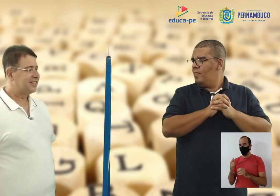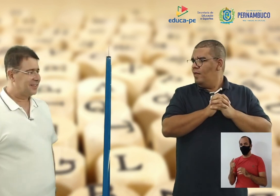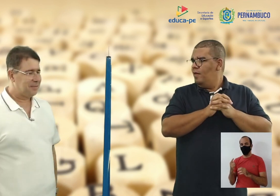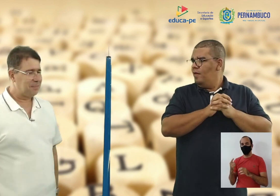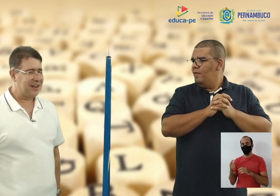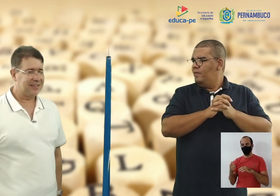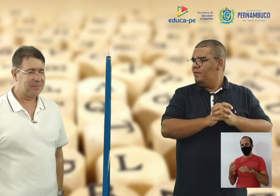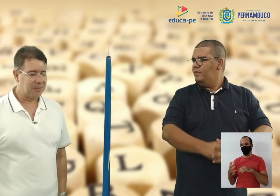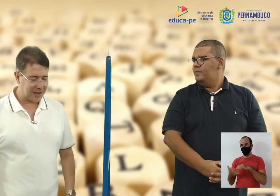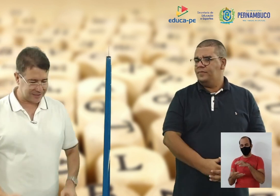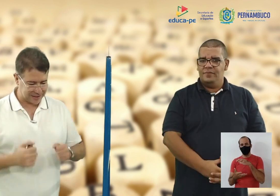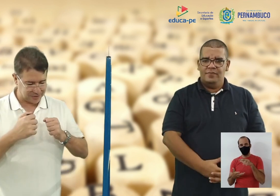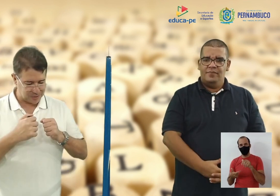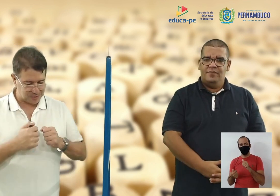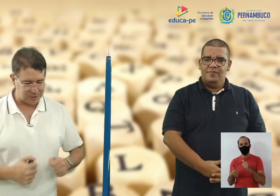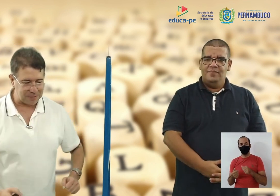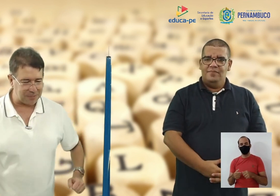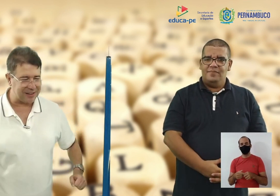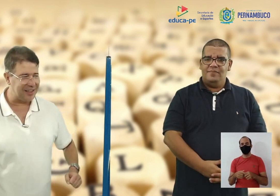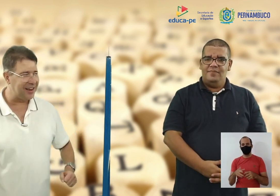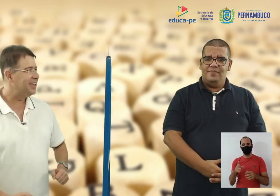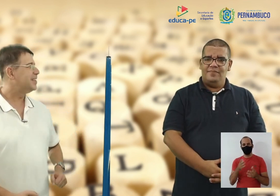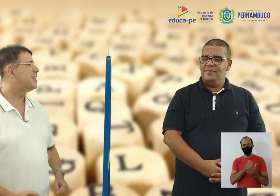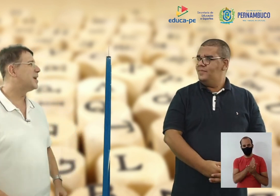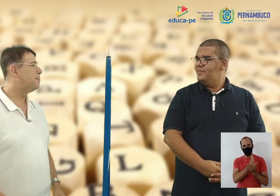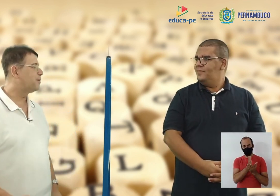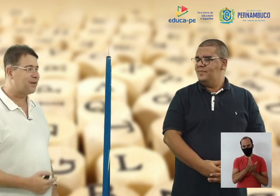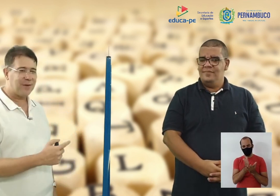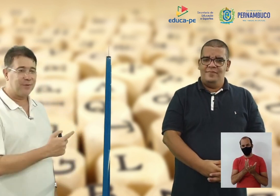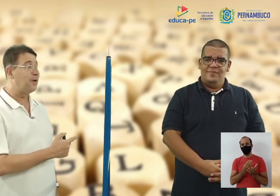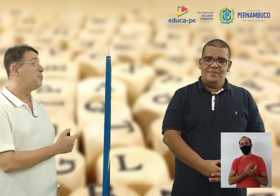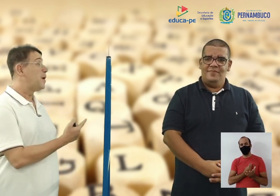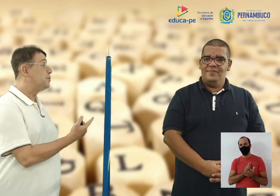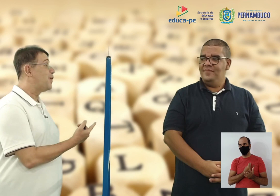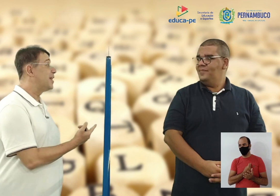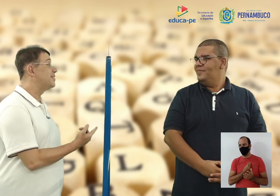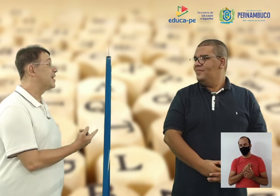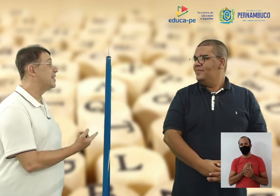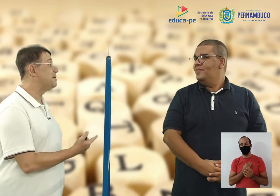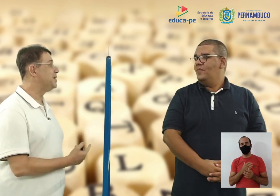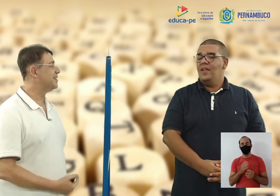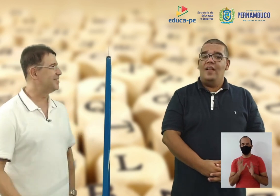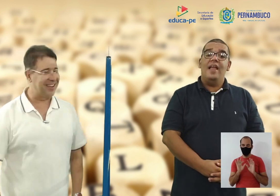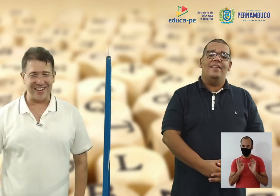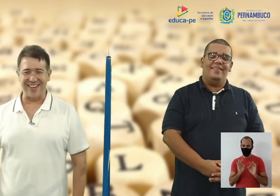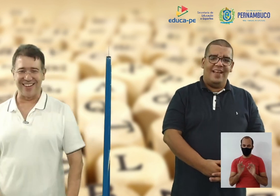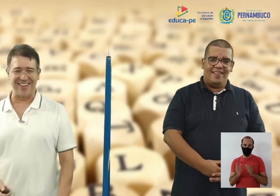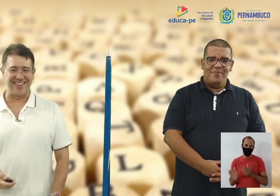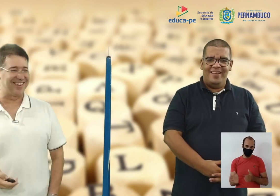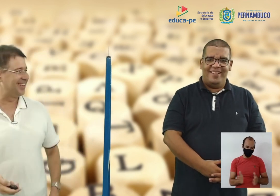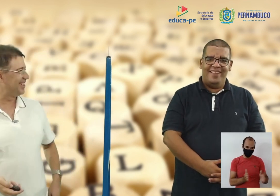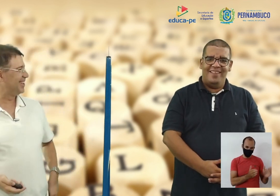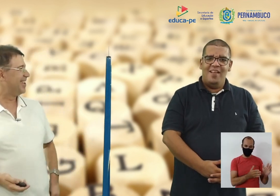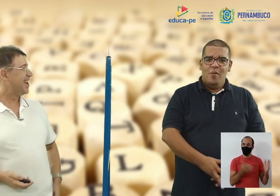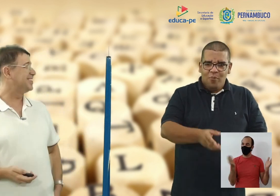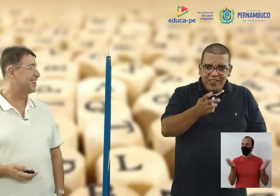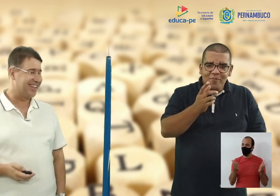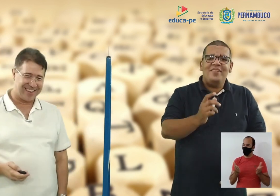queria antecipar essa questão múltipla dele. Daqui a pouco vamos falar das academias, né?